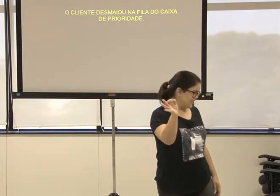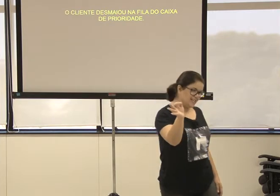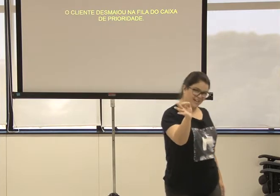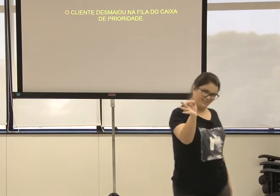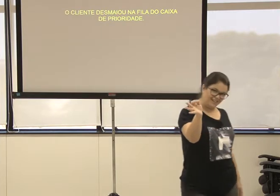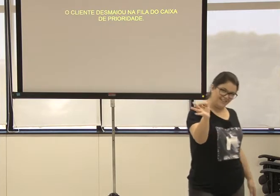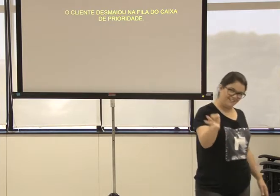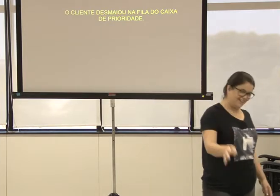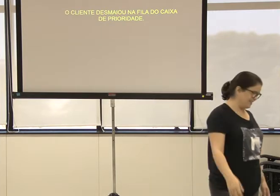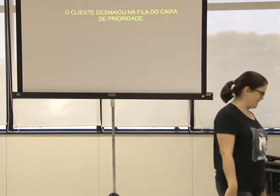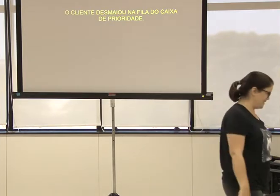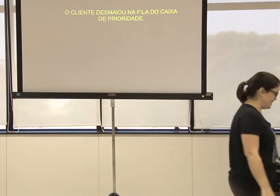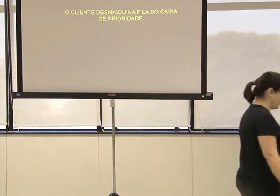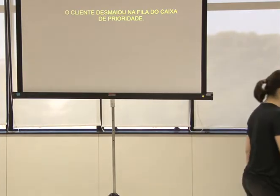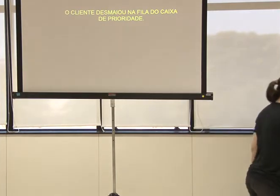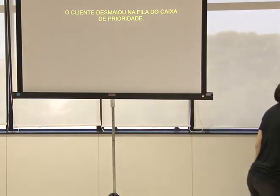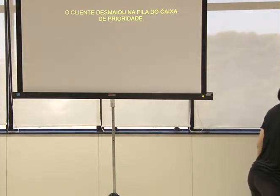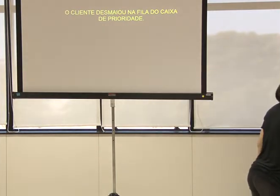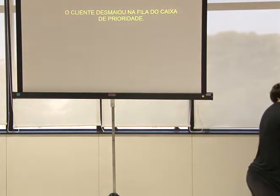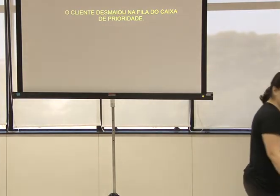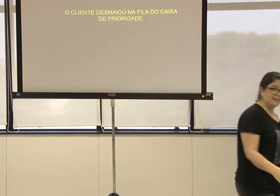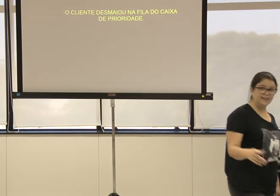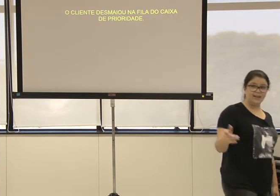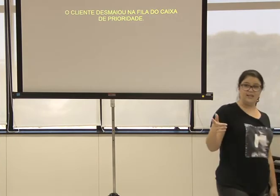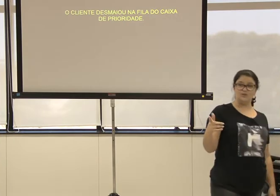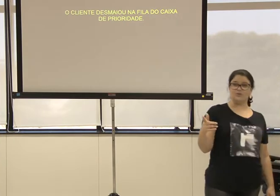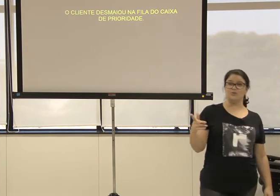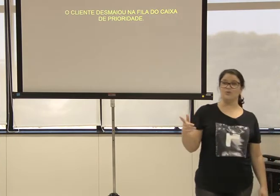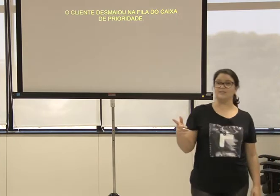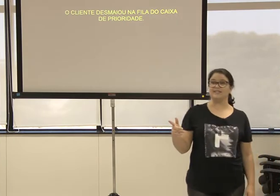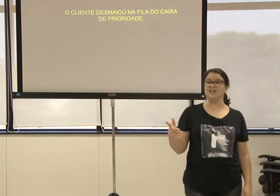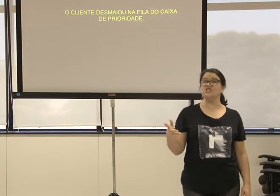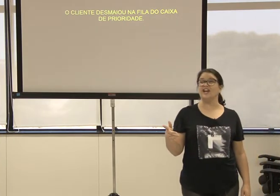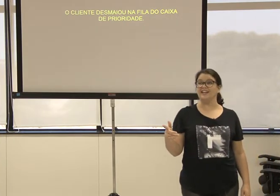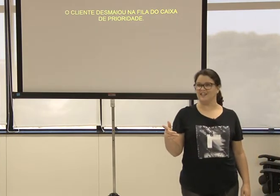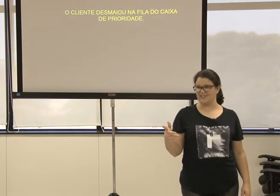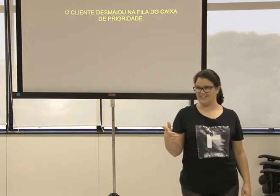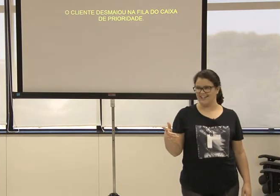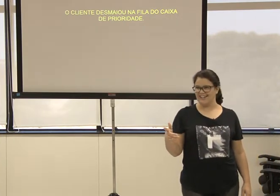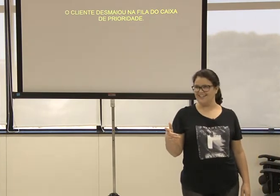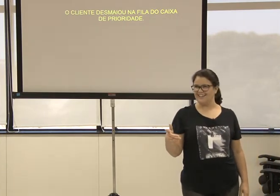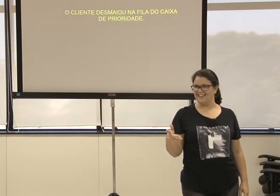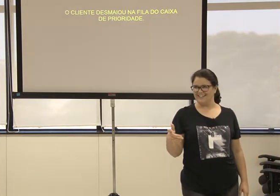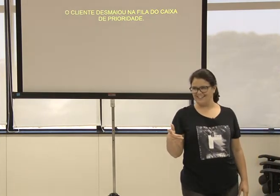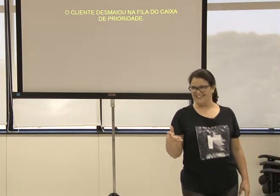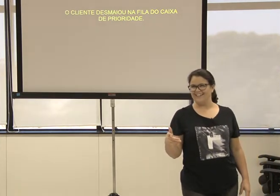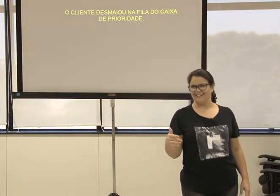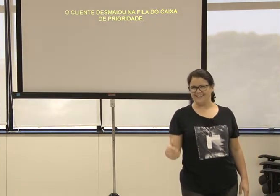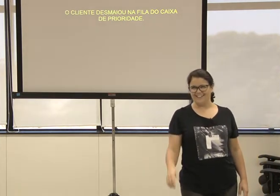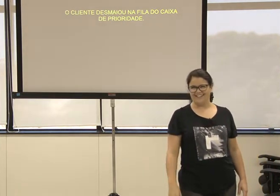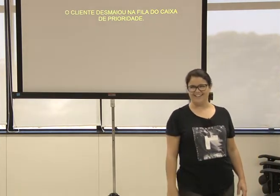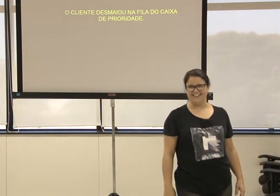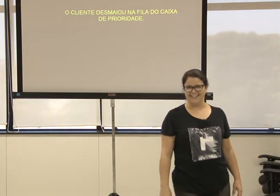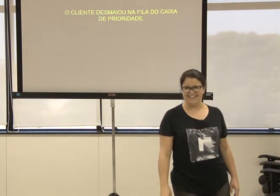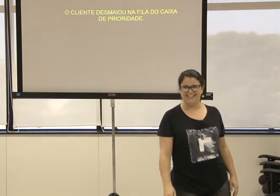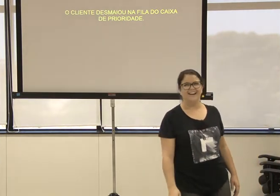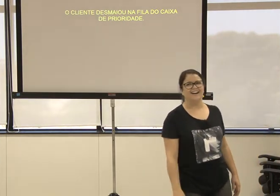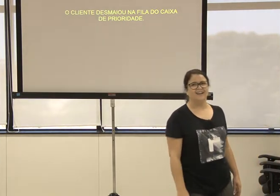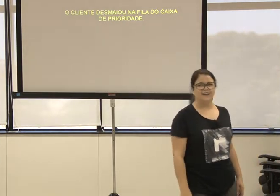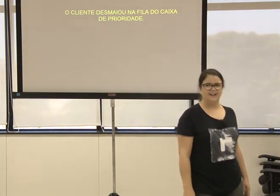certo, verdade, verdade. Ué, mas aí tem aí os transgêneros, né? É a pessoa que não consegue entender. Mas a